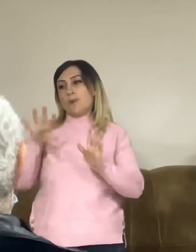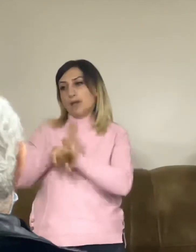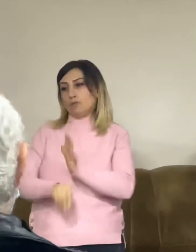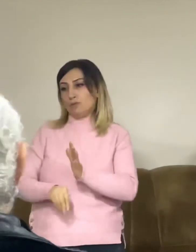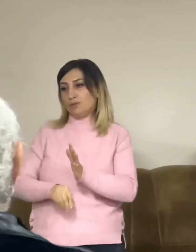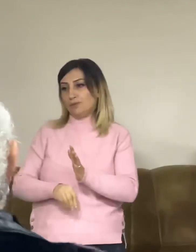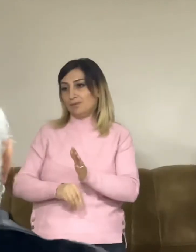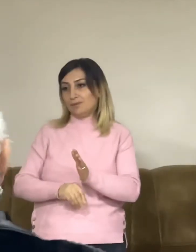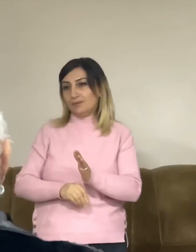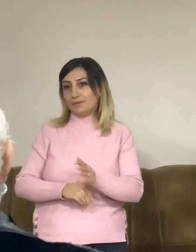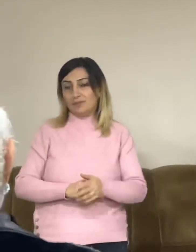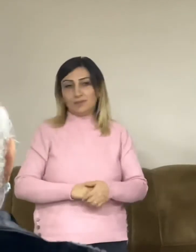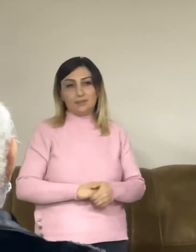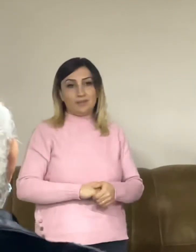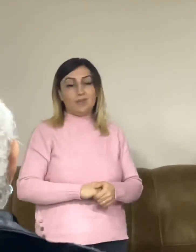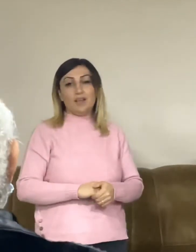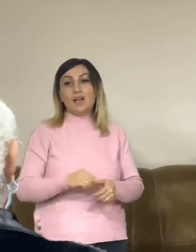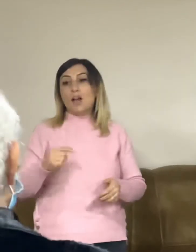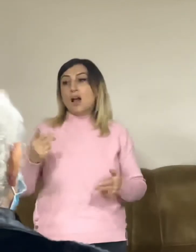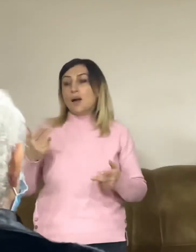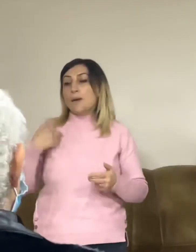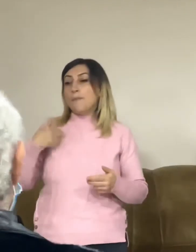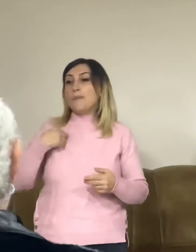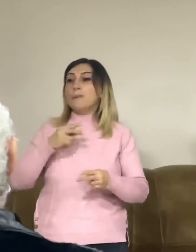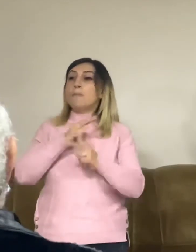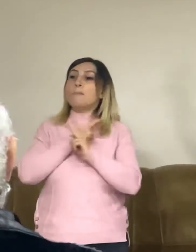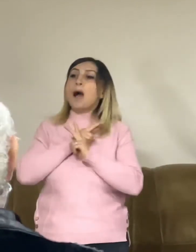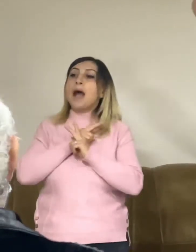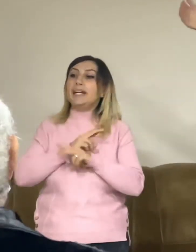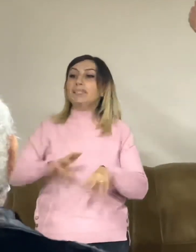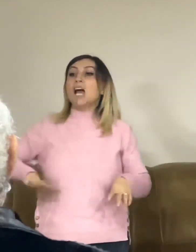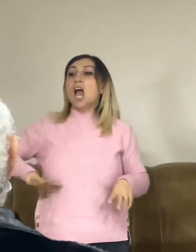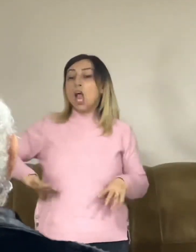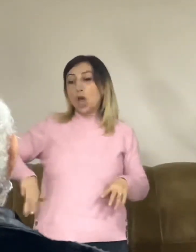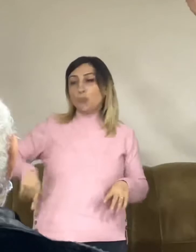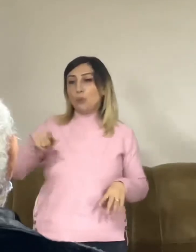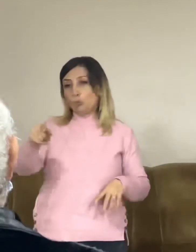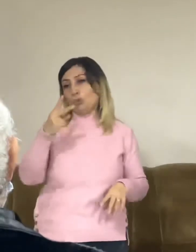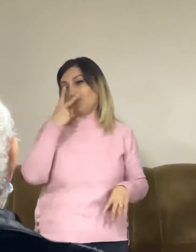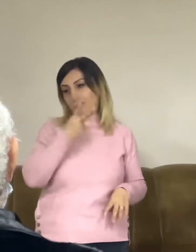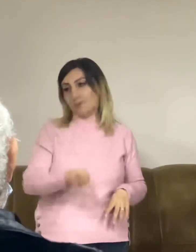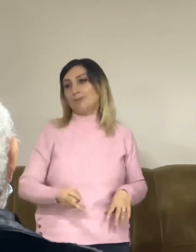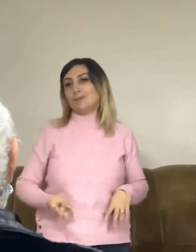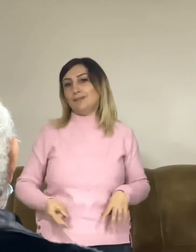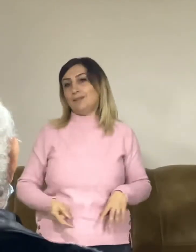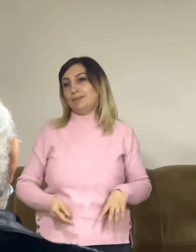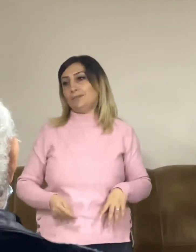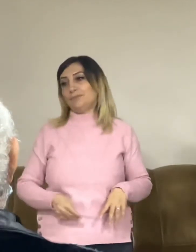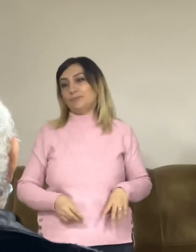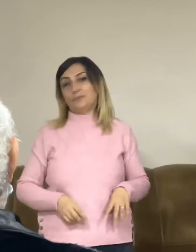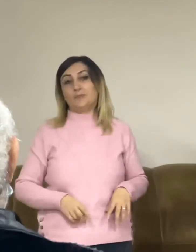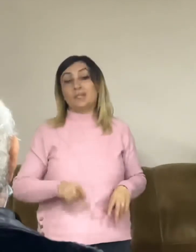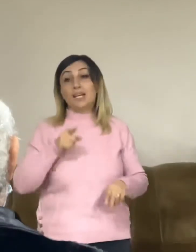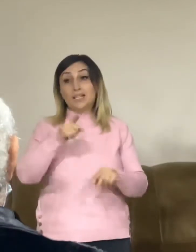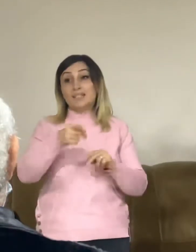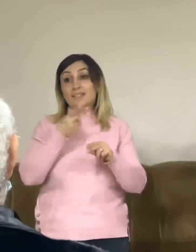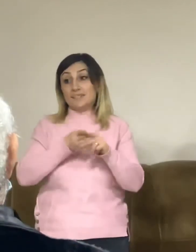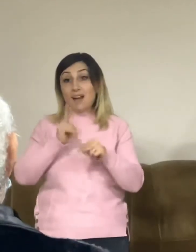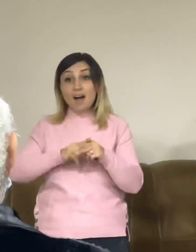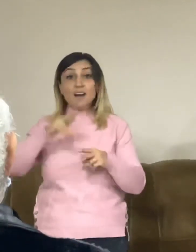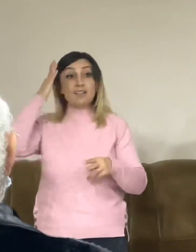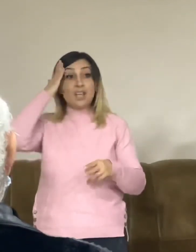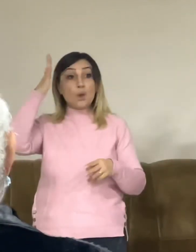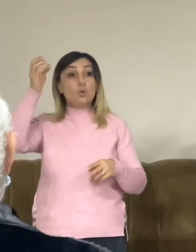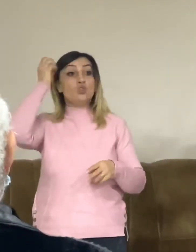եւ հաղորդակցության մեջ, որը մեր մահից հետո կիրականանա արդեն ֆիզիկական եւ փառավորյալ մարմնում։ Սա Տիրոջ